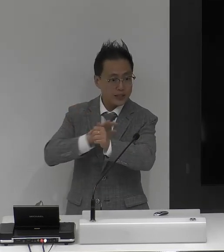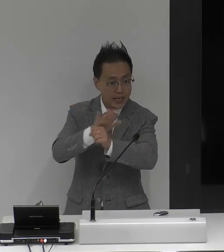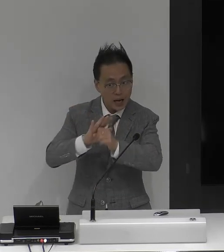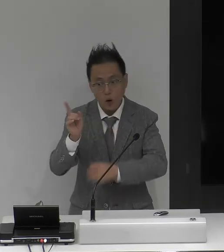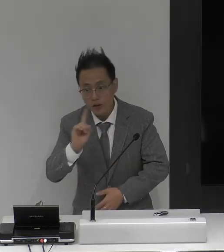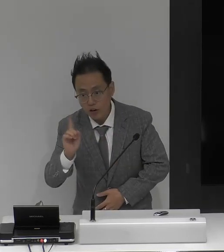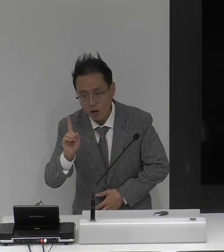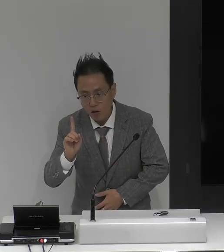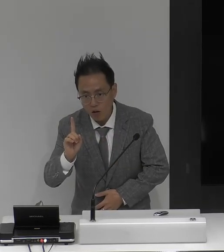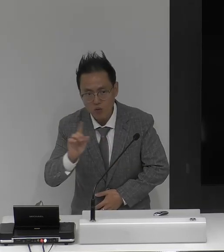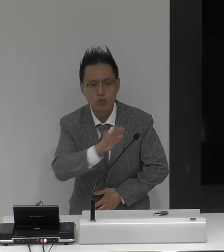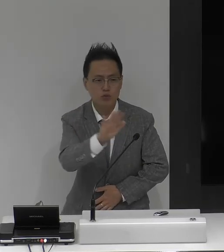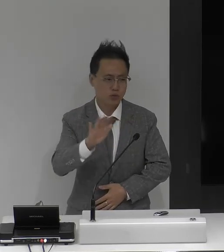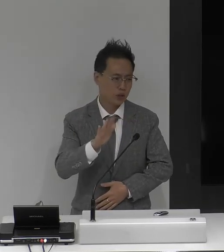사랑 어디요?